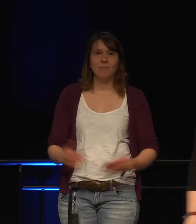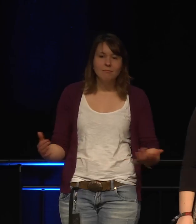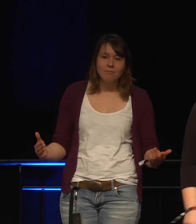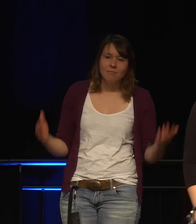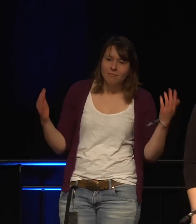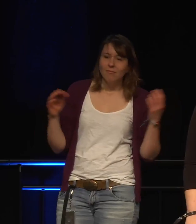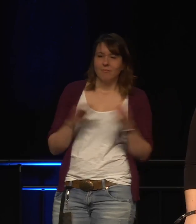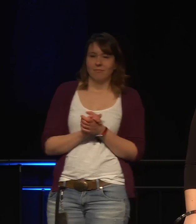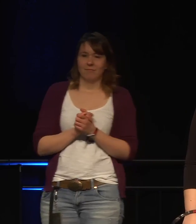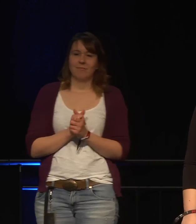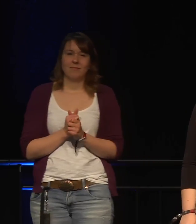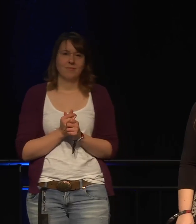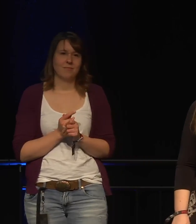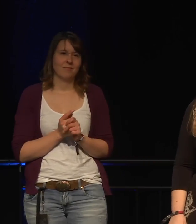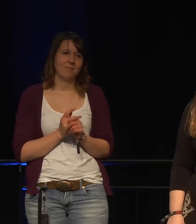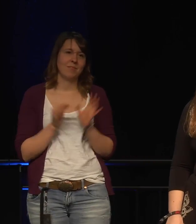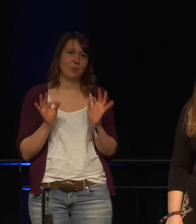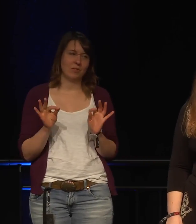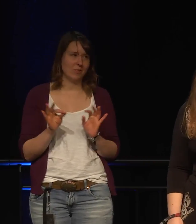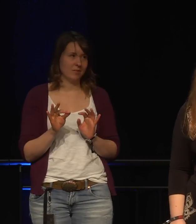Bueno, y